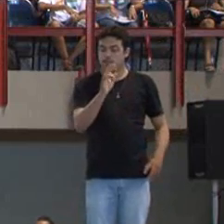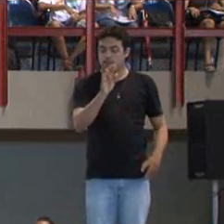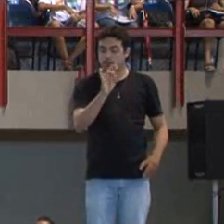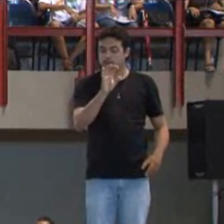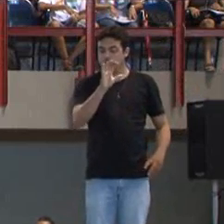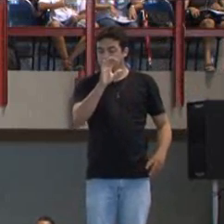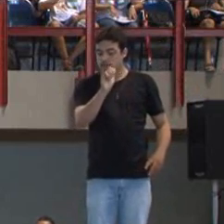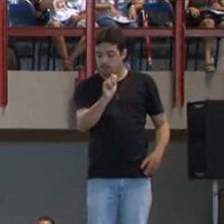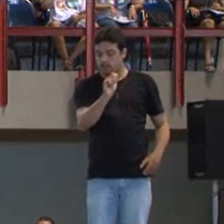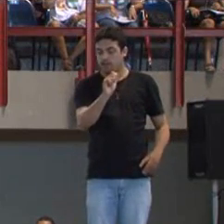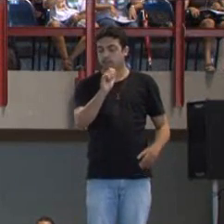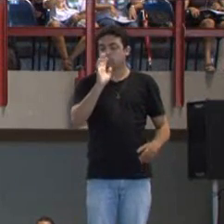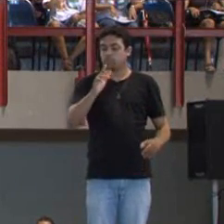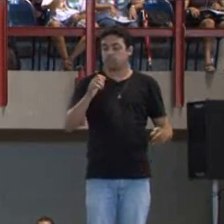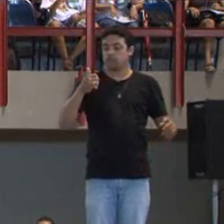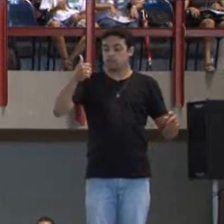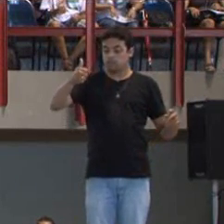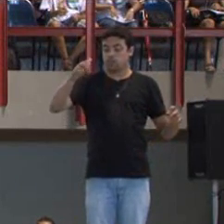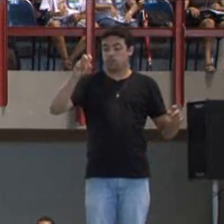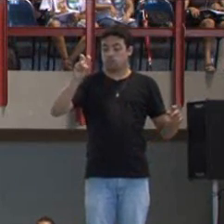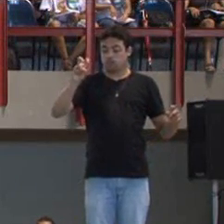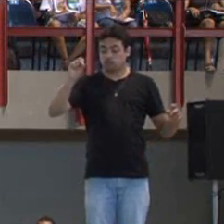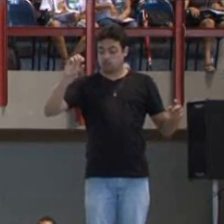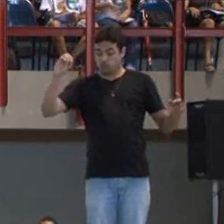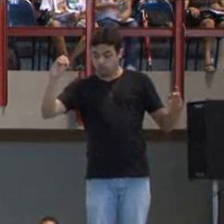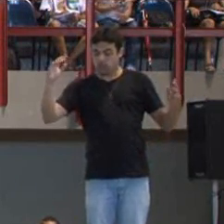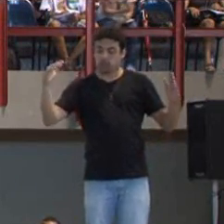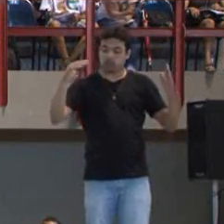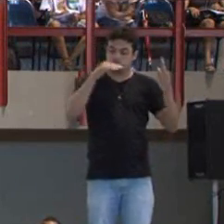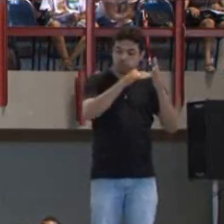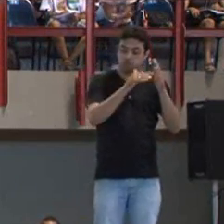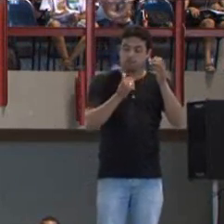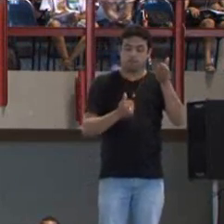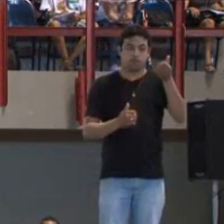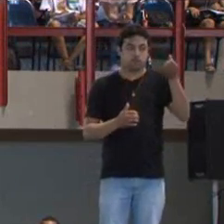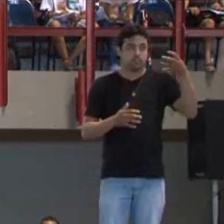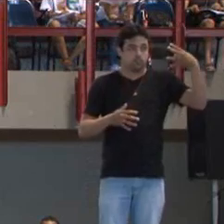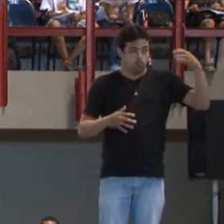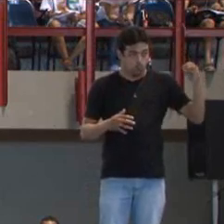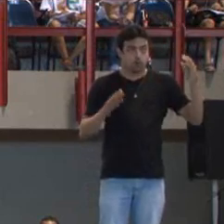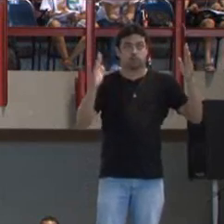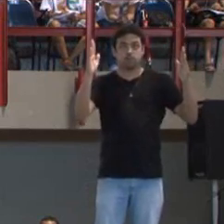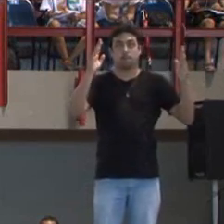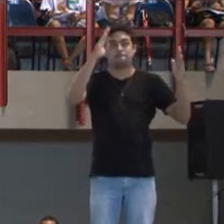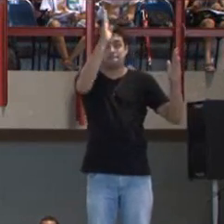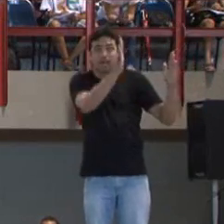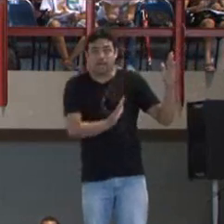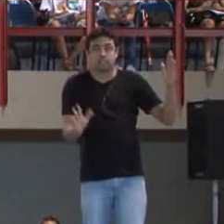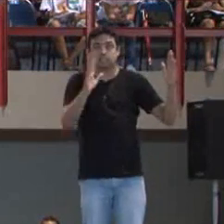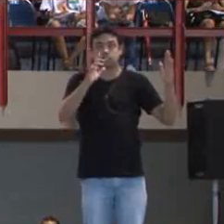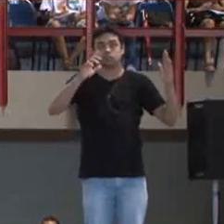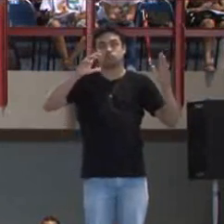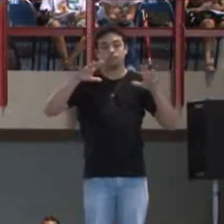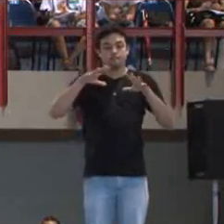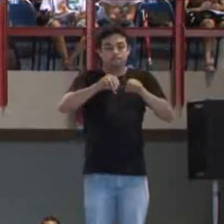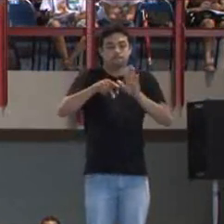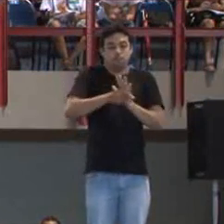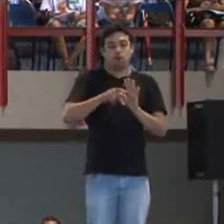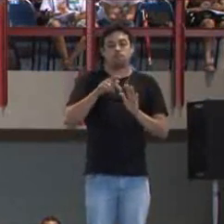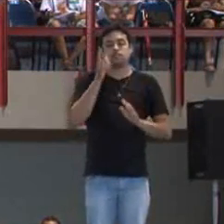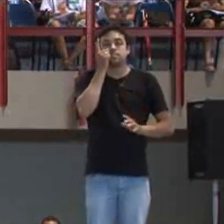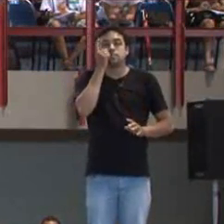de 1580 a 1640, nós vamos ter o domínio sobre o Brasil da Espanha. Pergunta